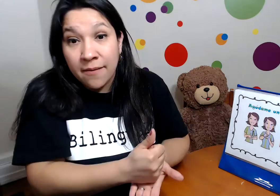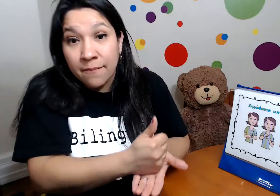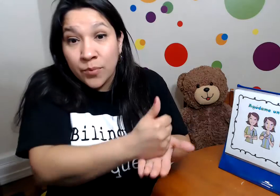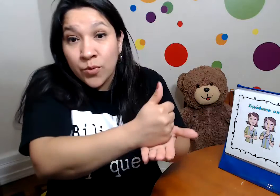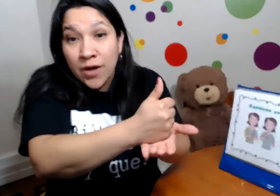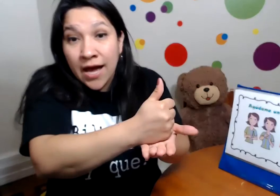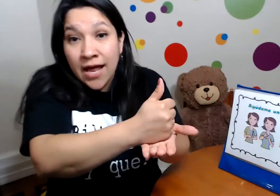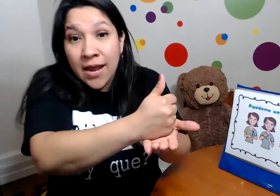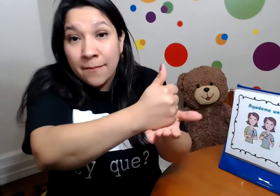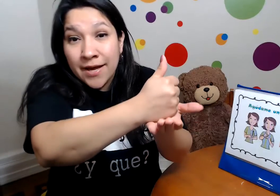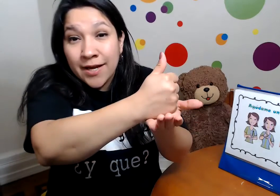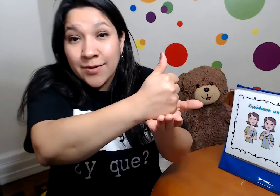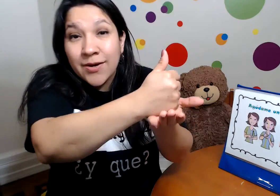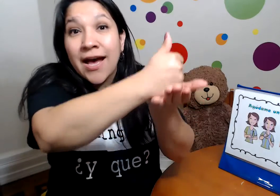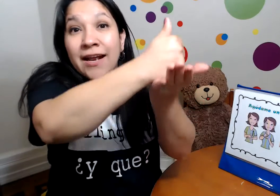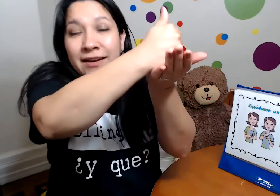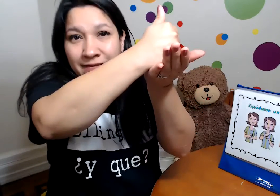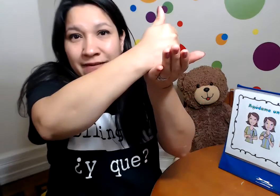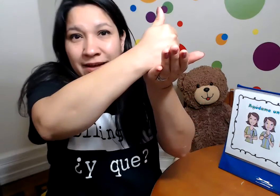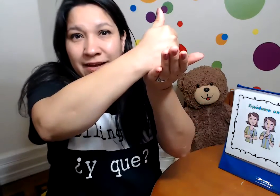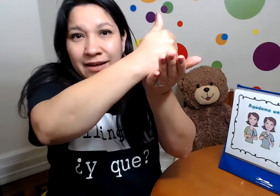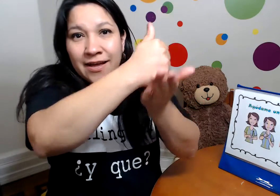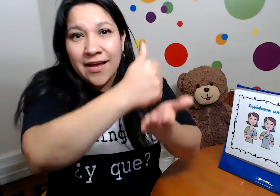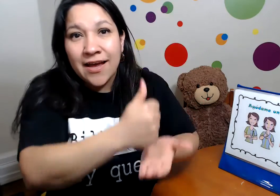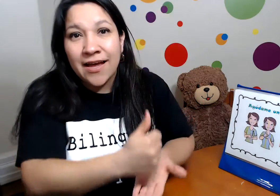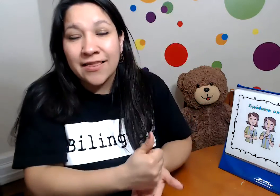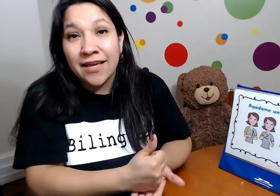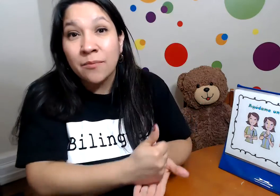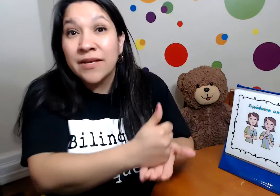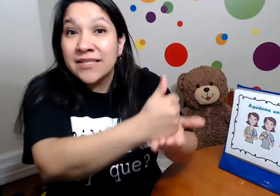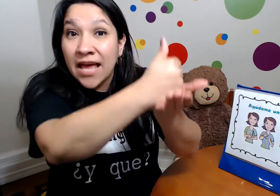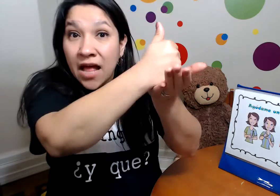empuja la mano arriba yo